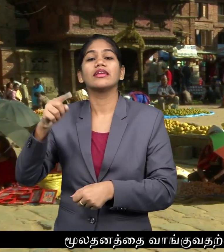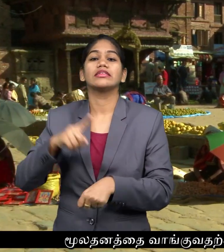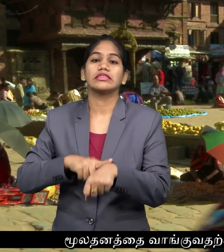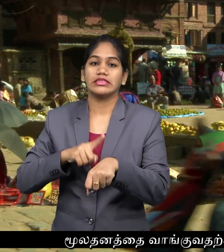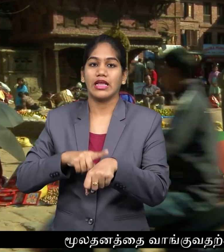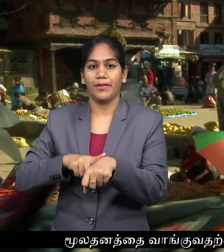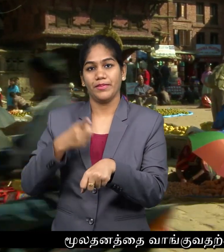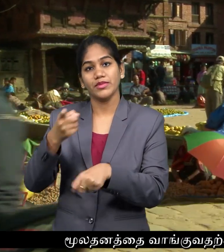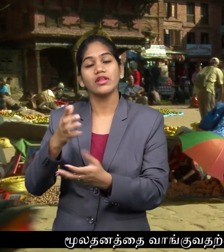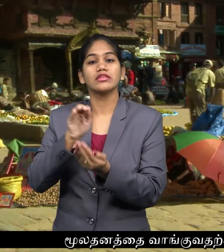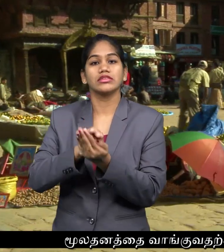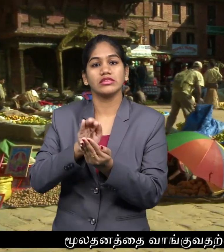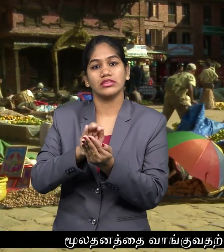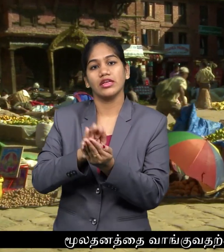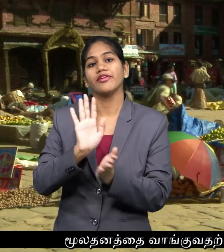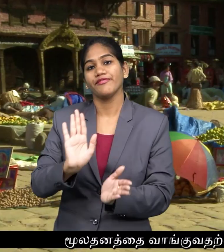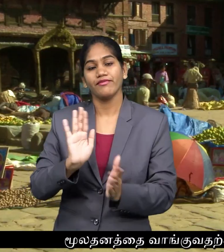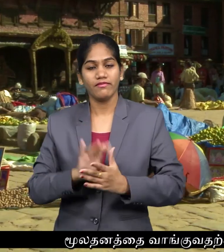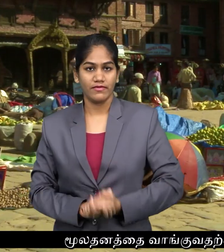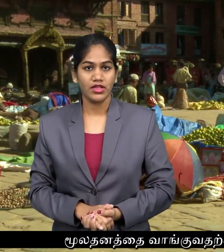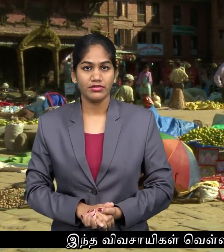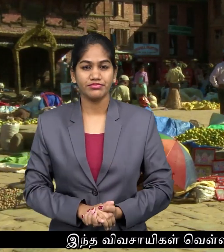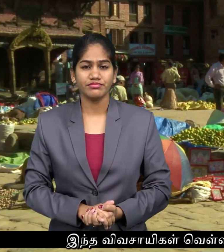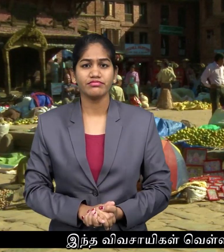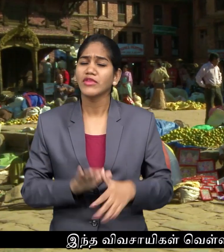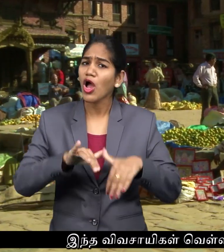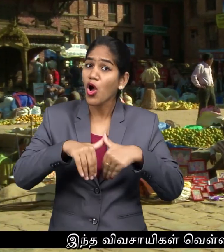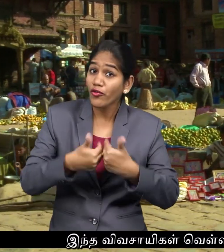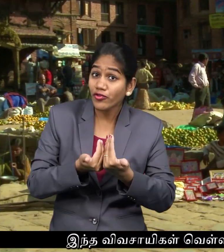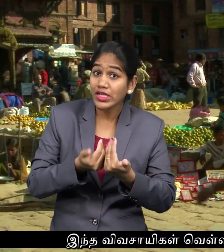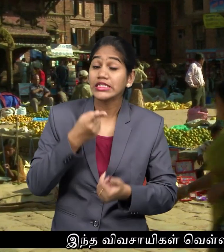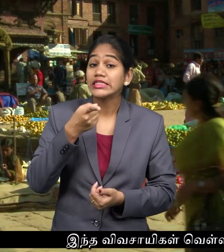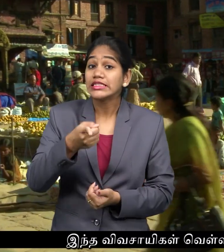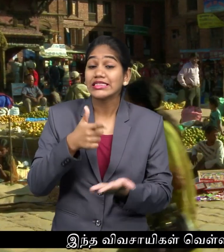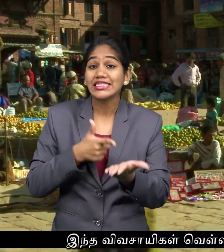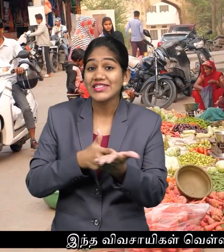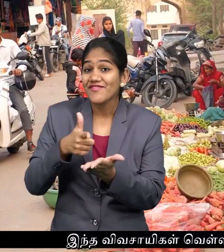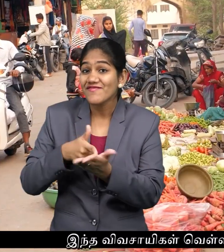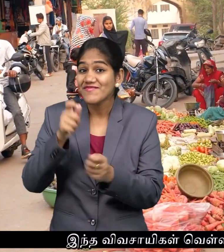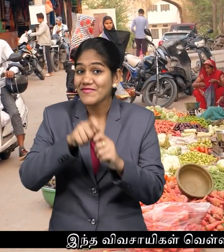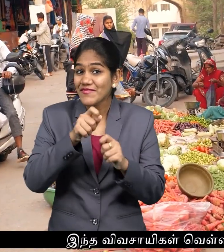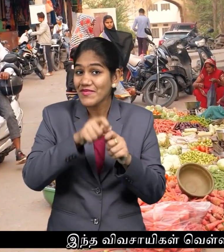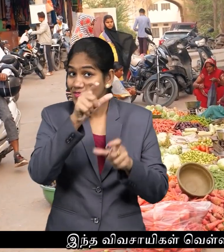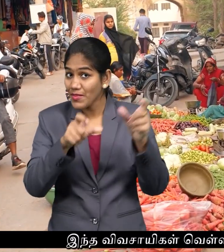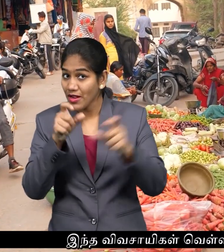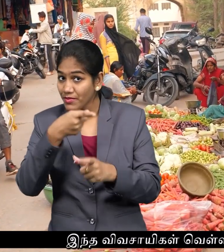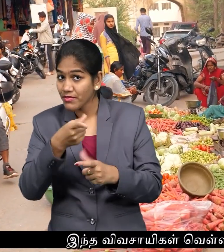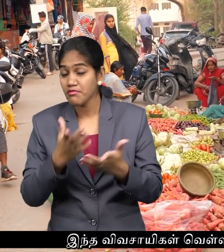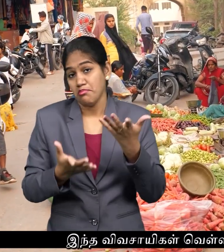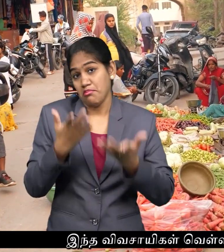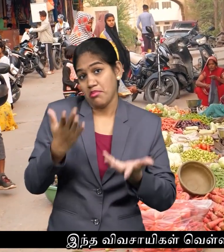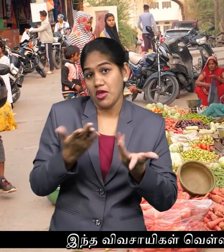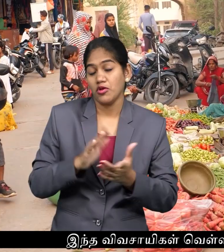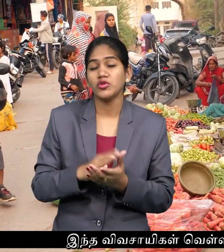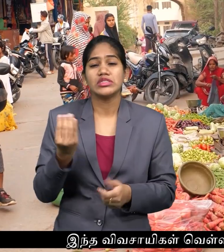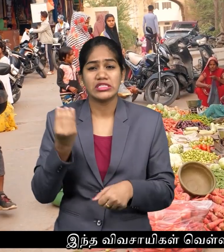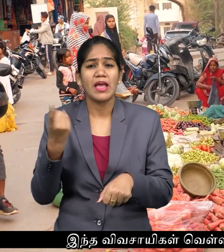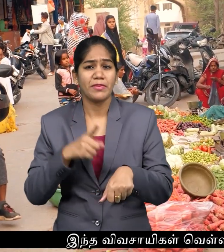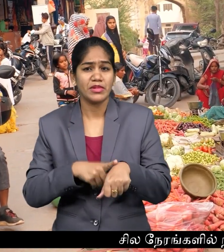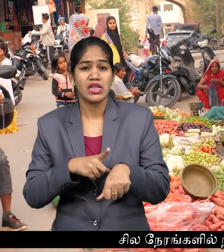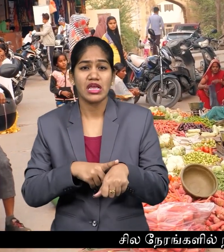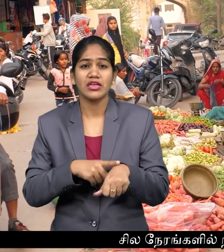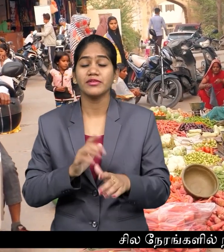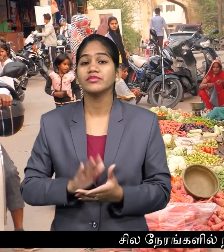வாங்குவதற்காக சேமிக்கப்படுகிறது. இருப்பினும், இந்த விவசாயிகள் வெள்ளம் மற்றும் பூச்சிகள்